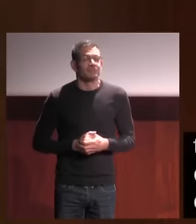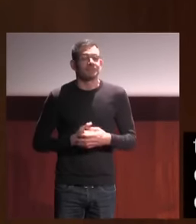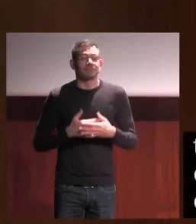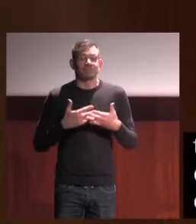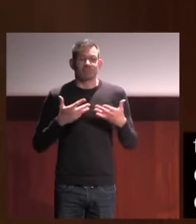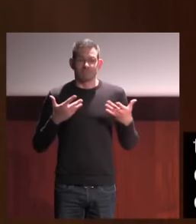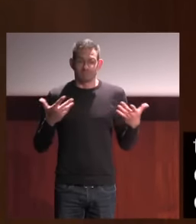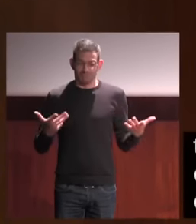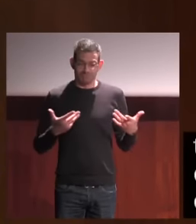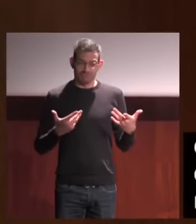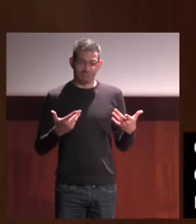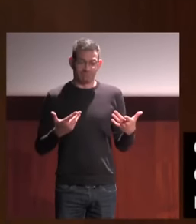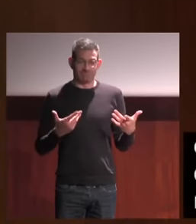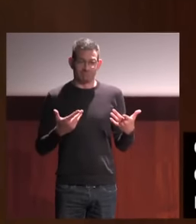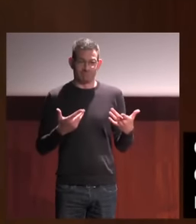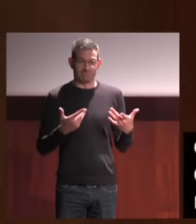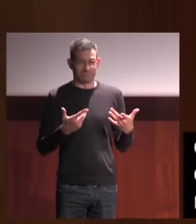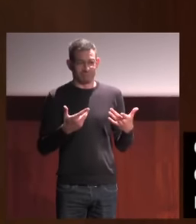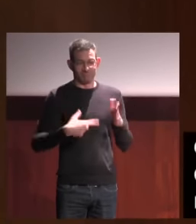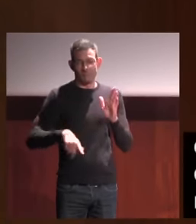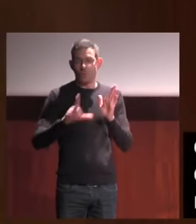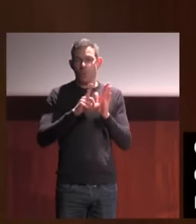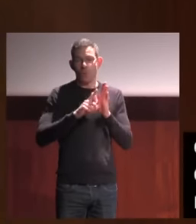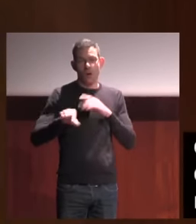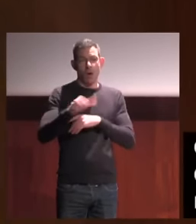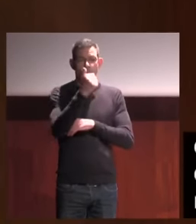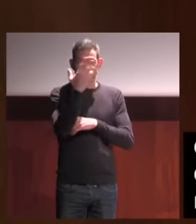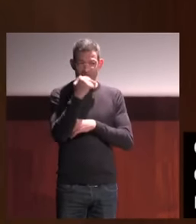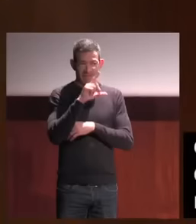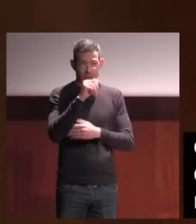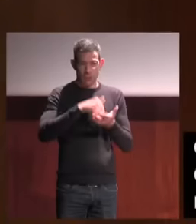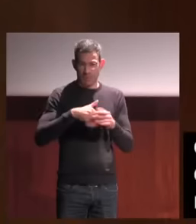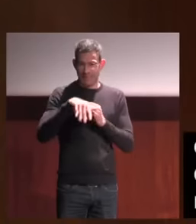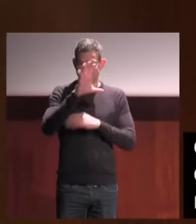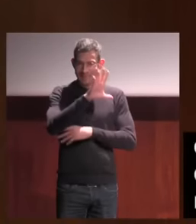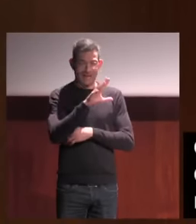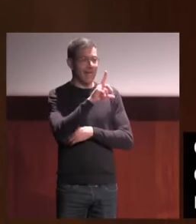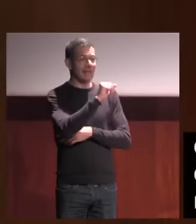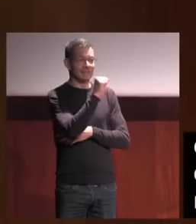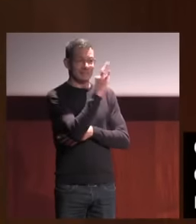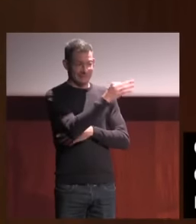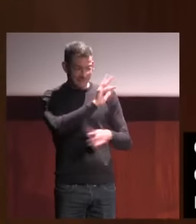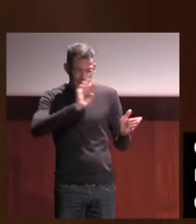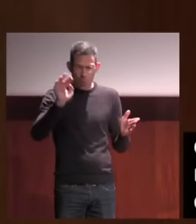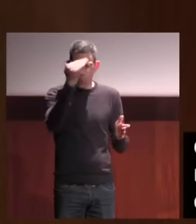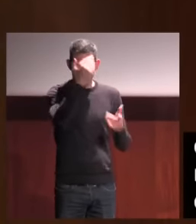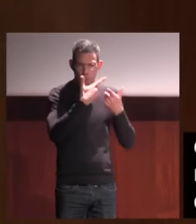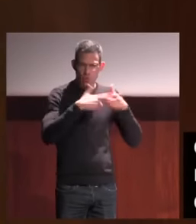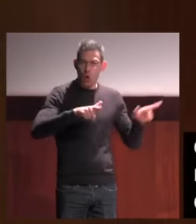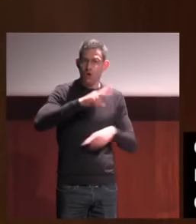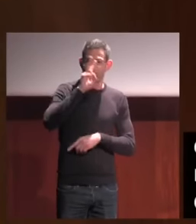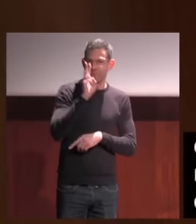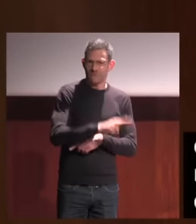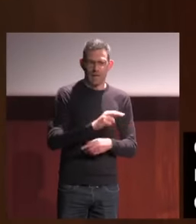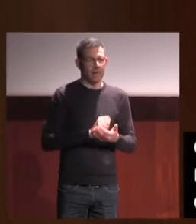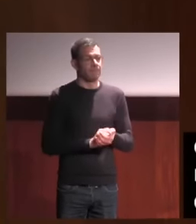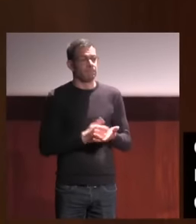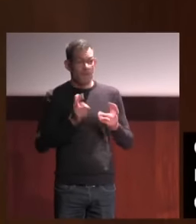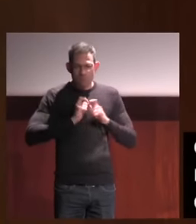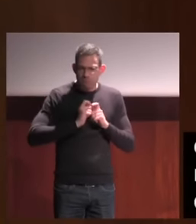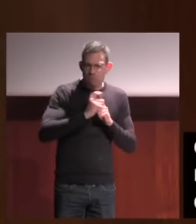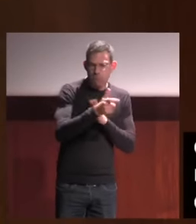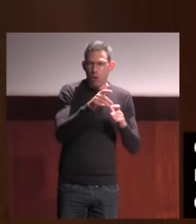Reconnue comme une langue depuis la loi du 11 février 2005, la langue des signes française suscite un